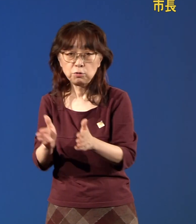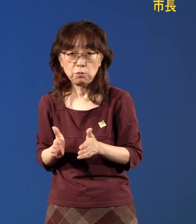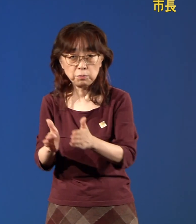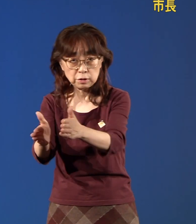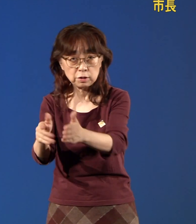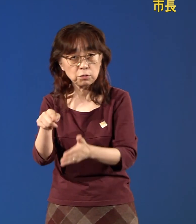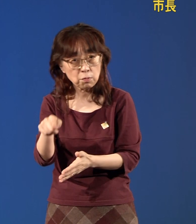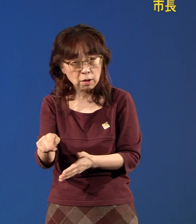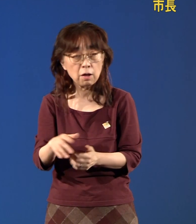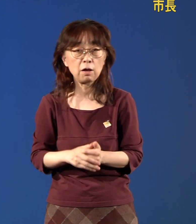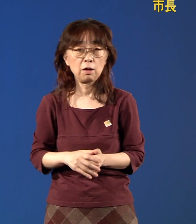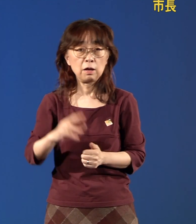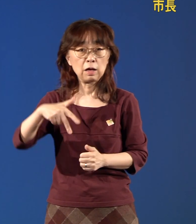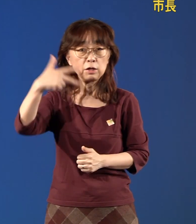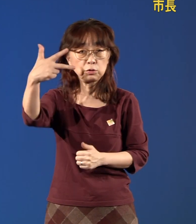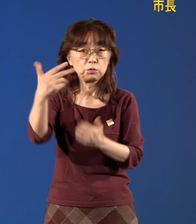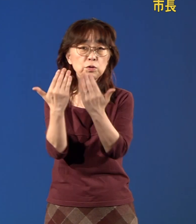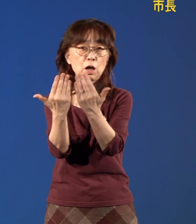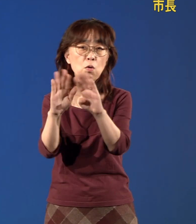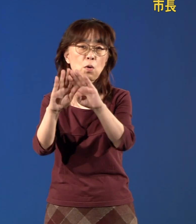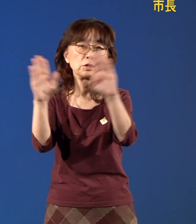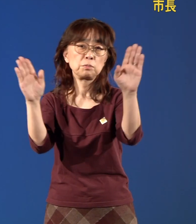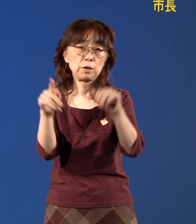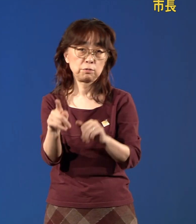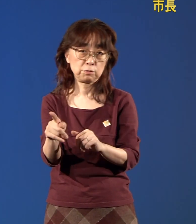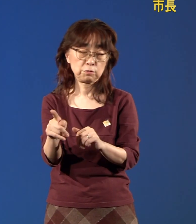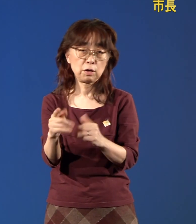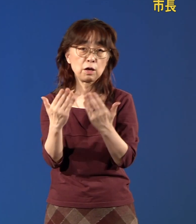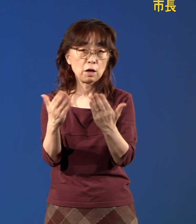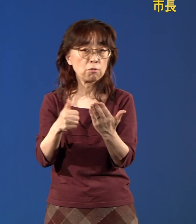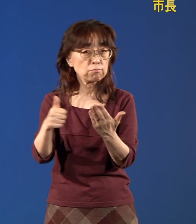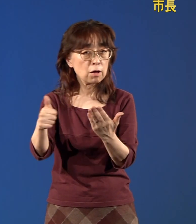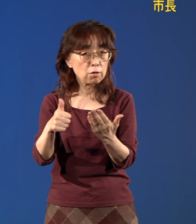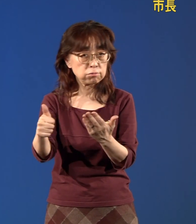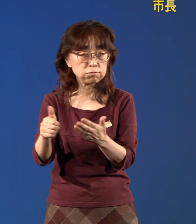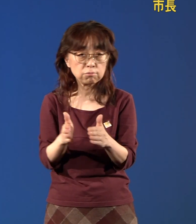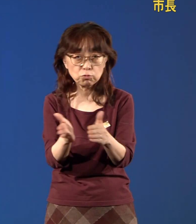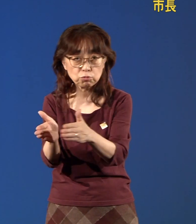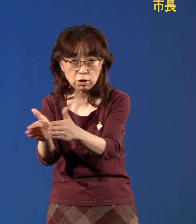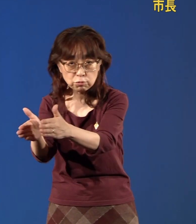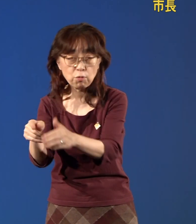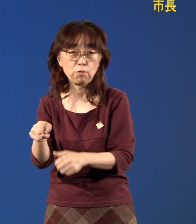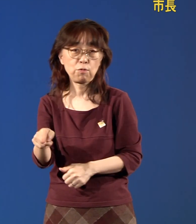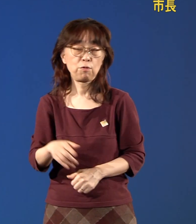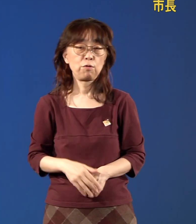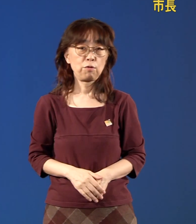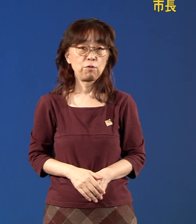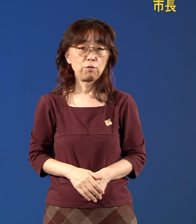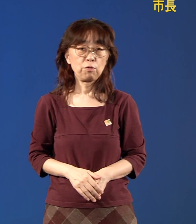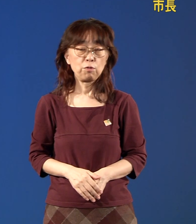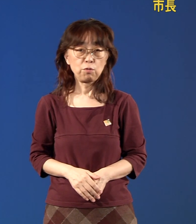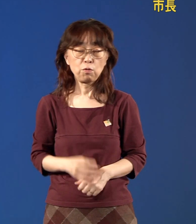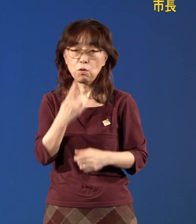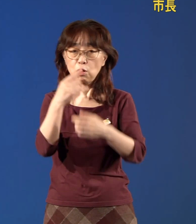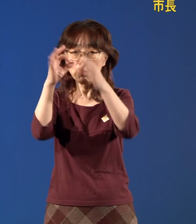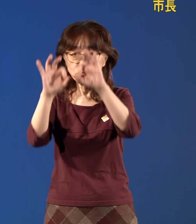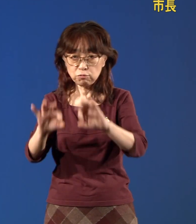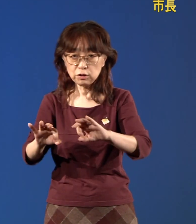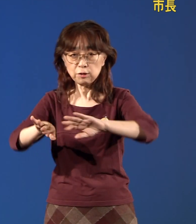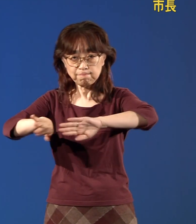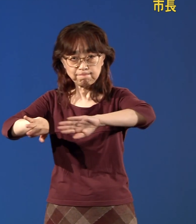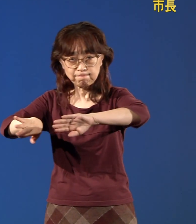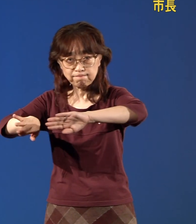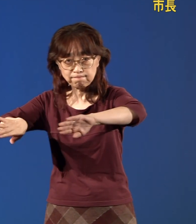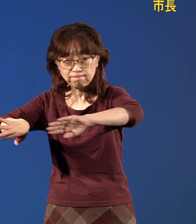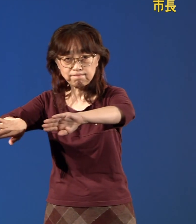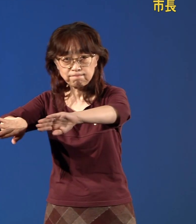から学校も始まりますので、その通学路、こういったところの除排雪ということをまず優先を